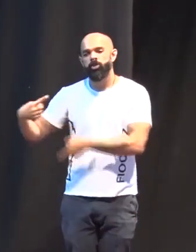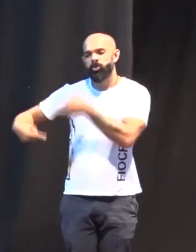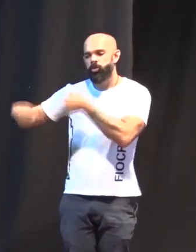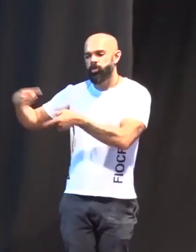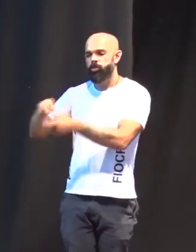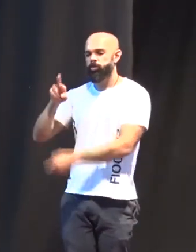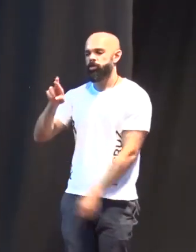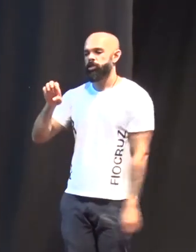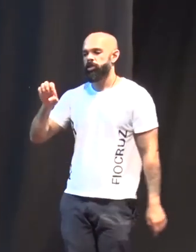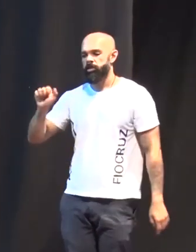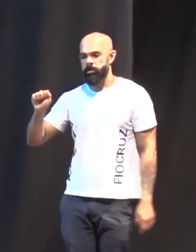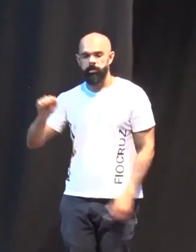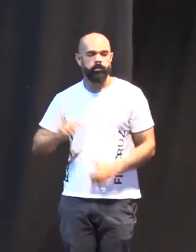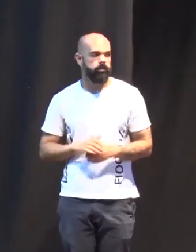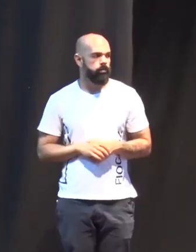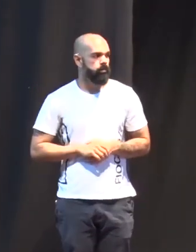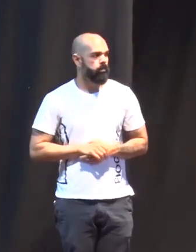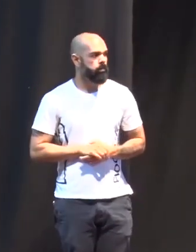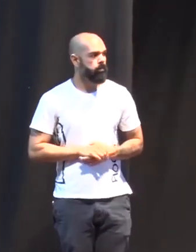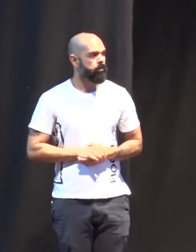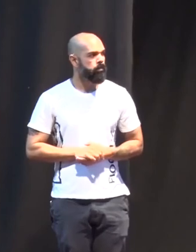eles.